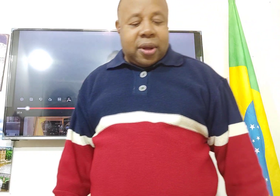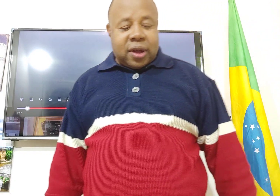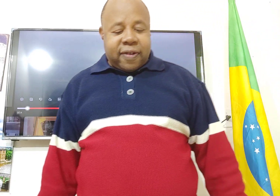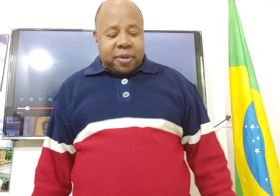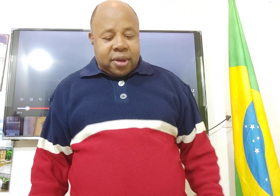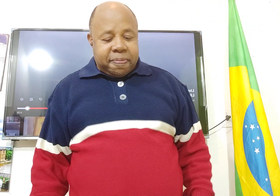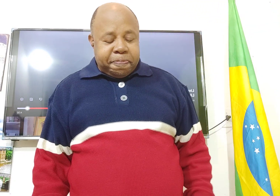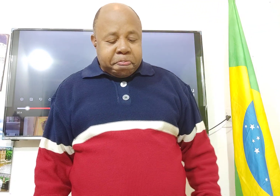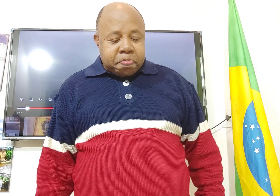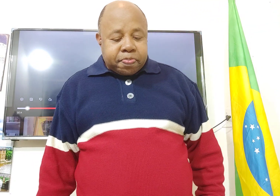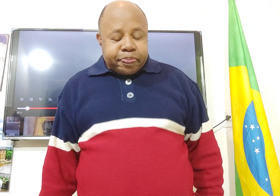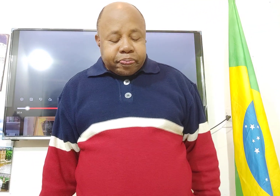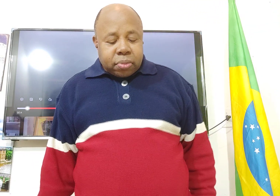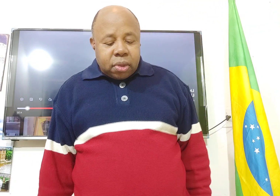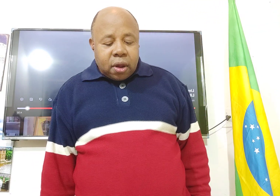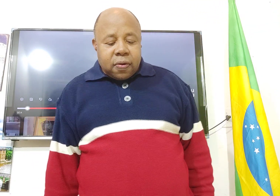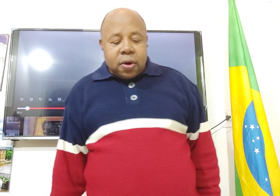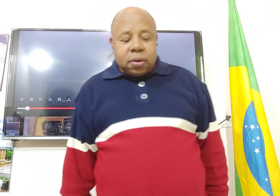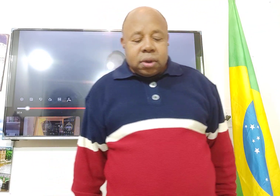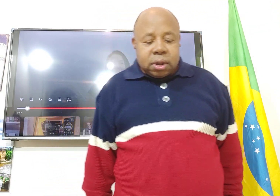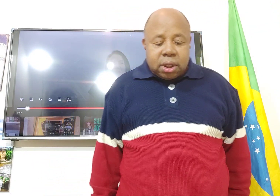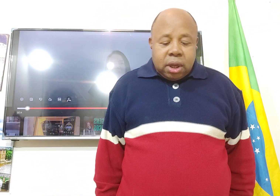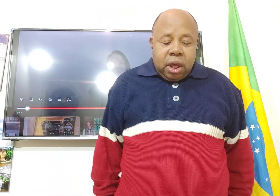mais o café pra mim. Viu?